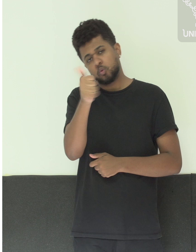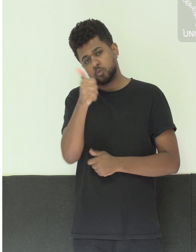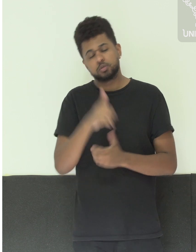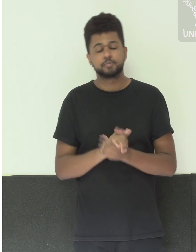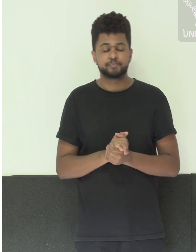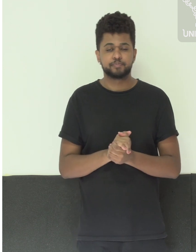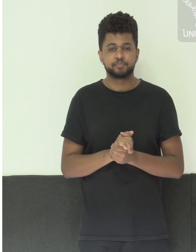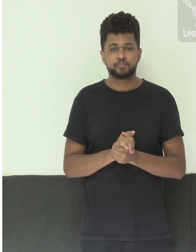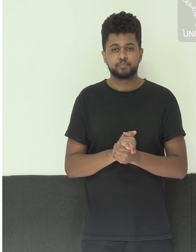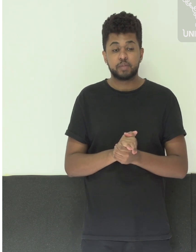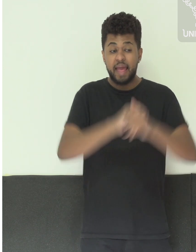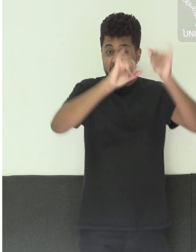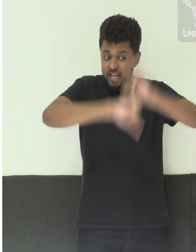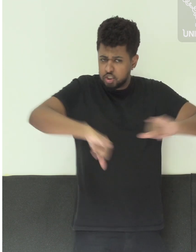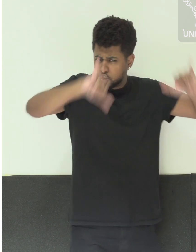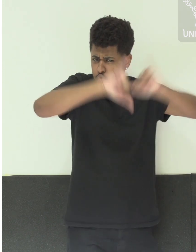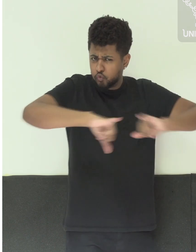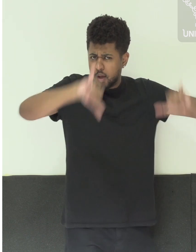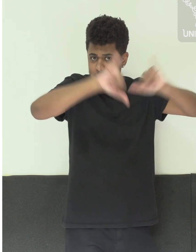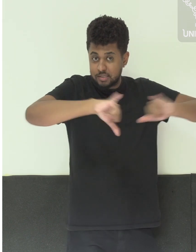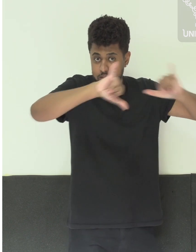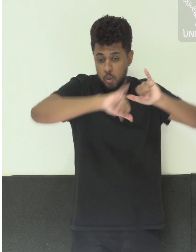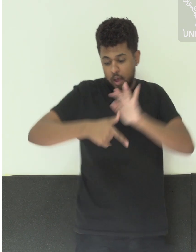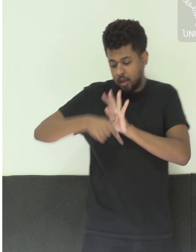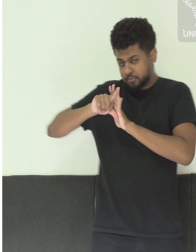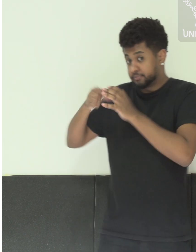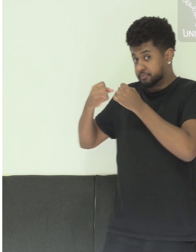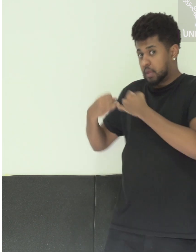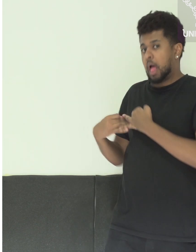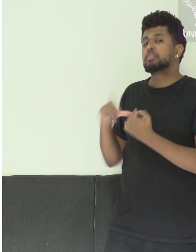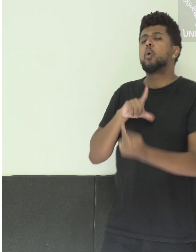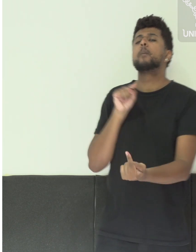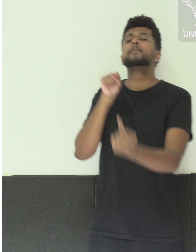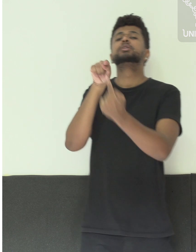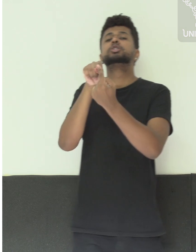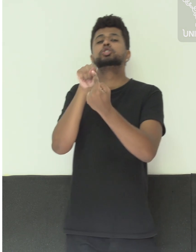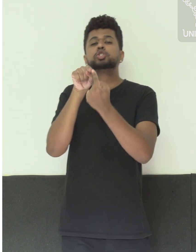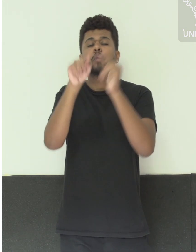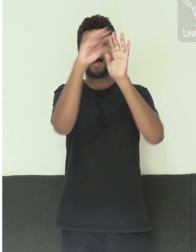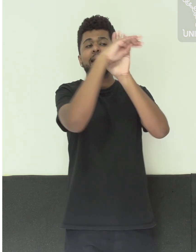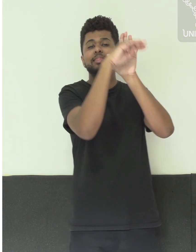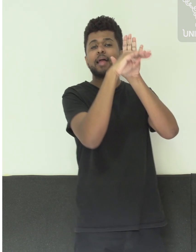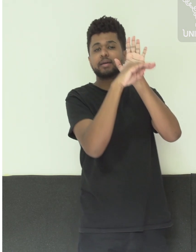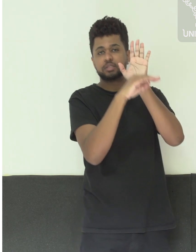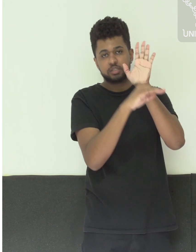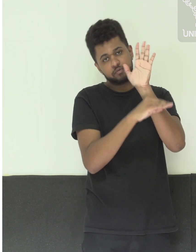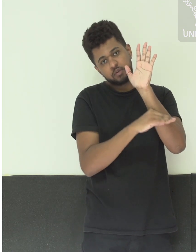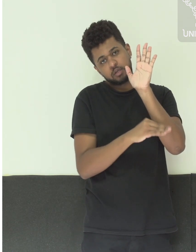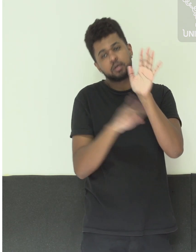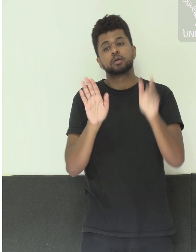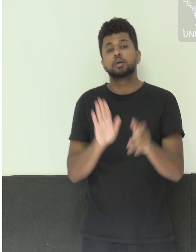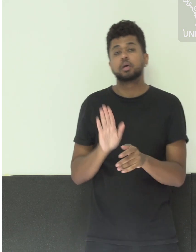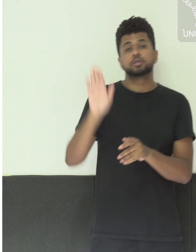4.11 A divulgação citada no item anterior tem o objetivo de classificar os candidatos